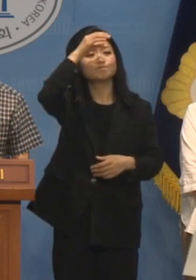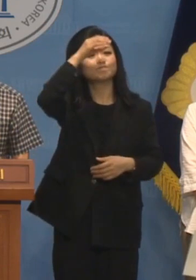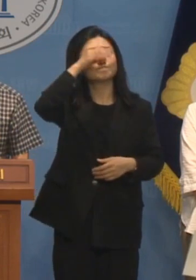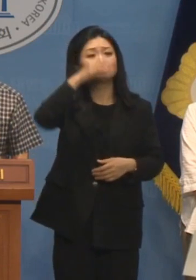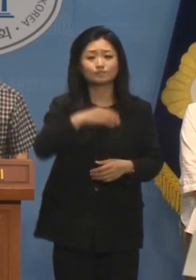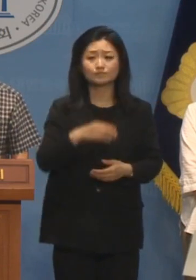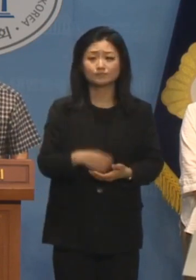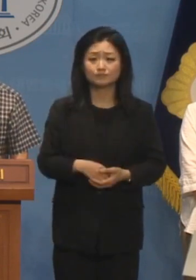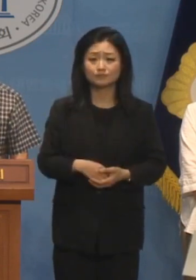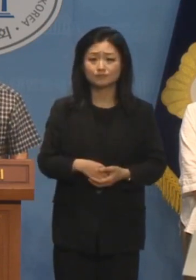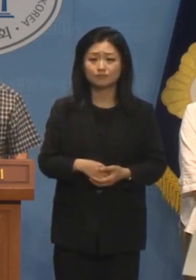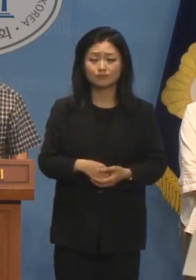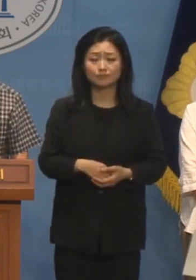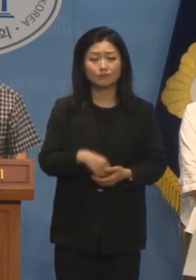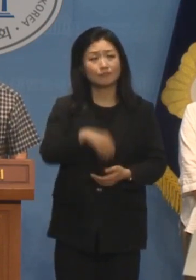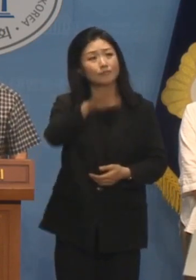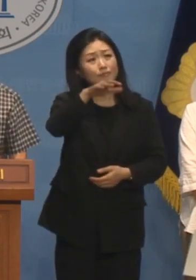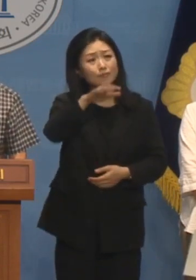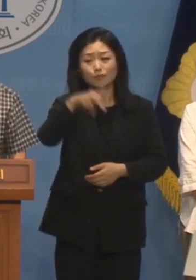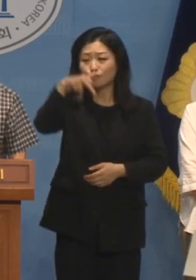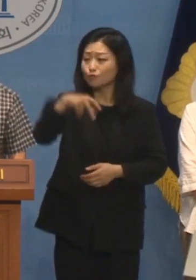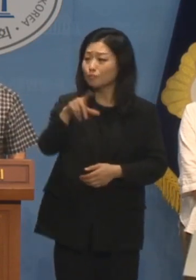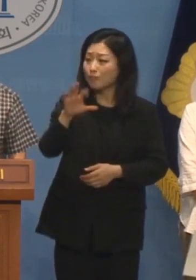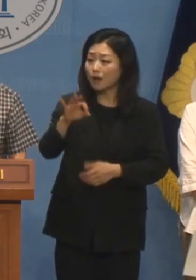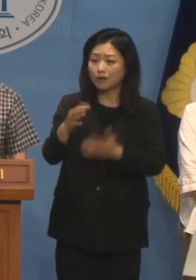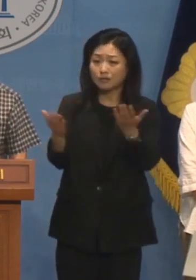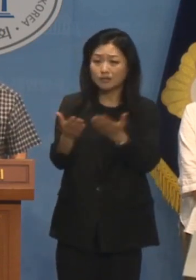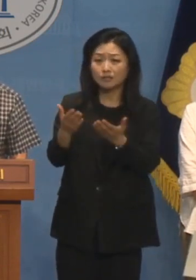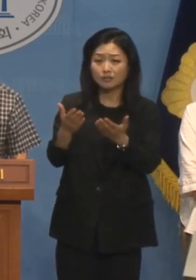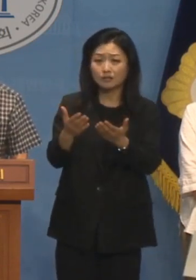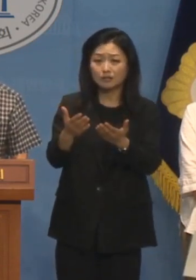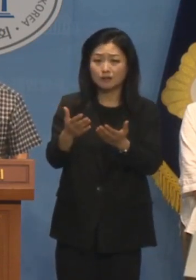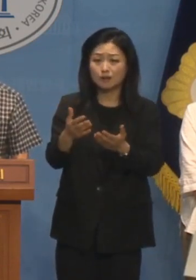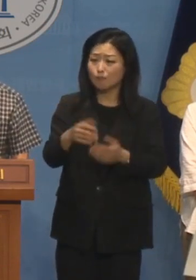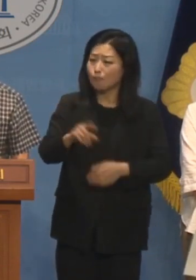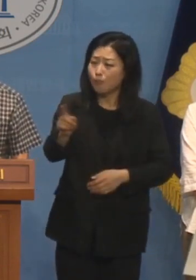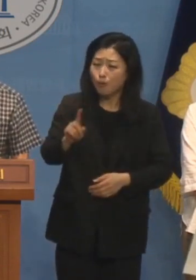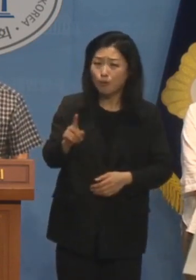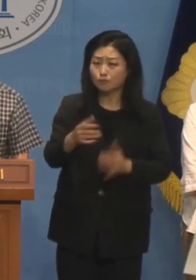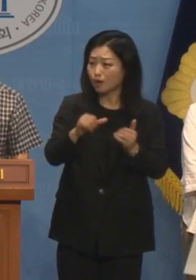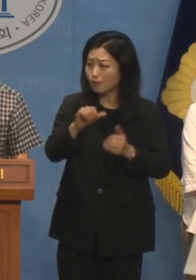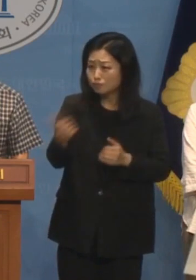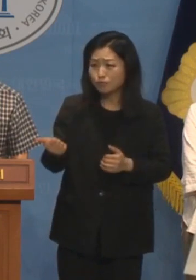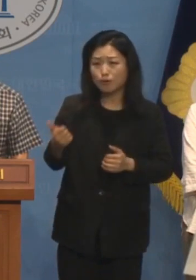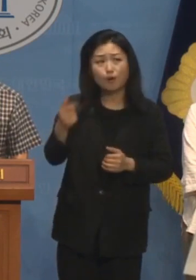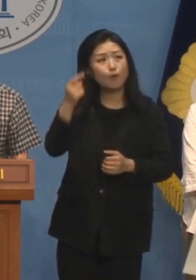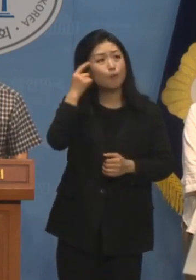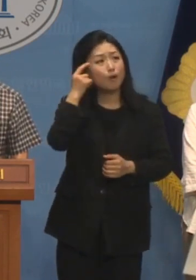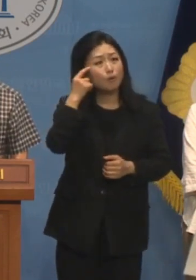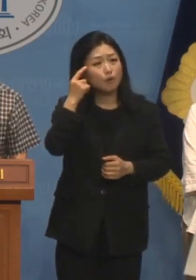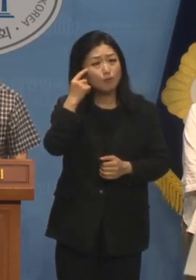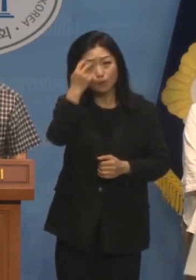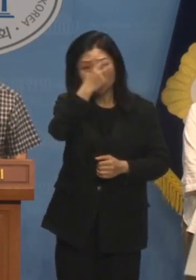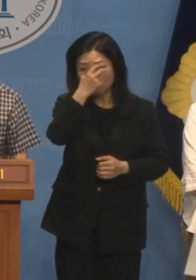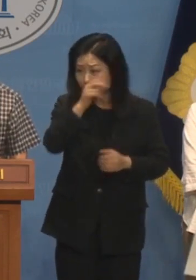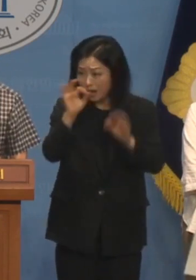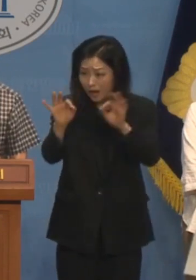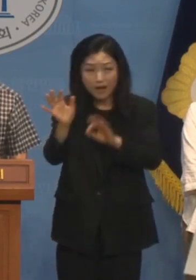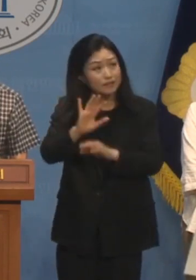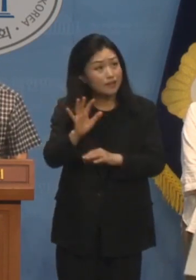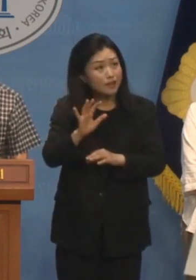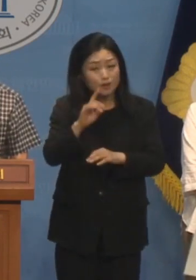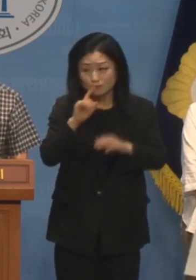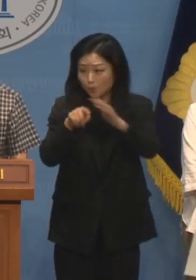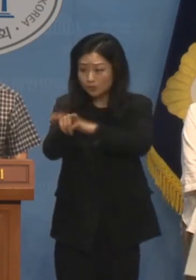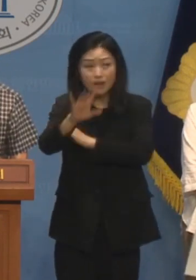있습니다. 도대체 쿠팡 노동장에서는, 작업장에서는 왜 사람이 죽어야만 하는지 조사도 하고